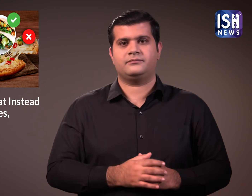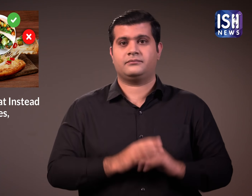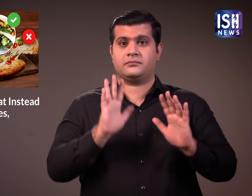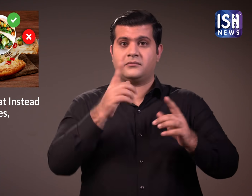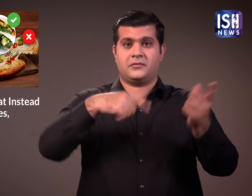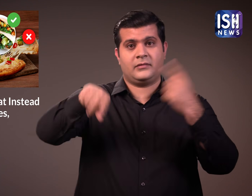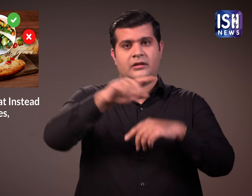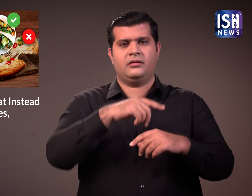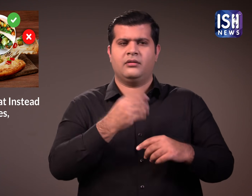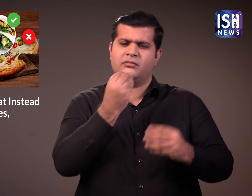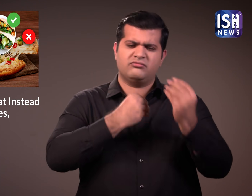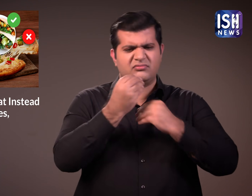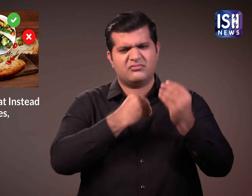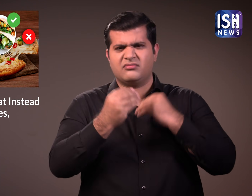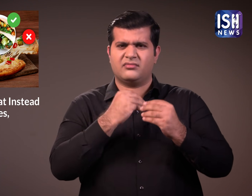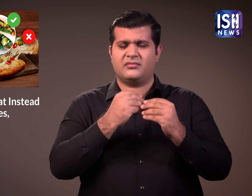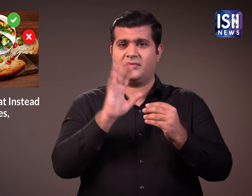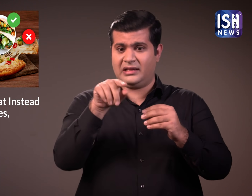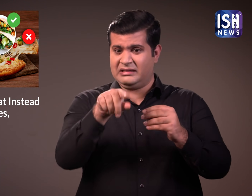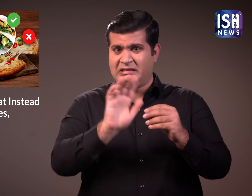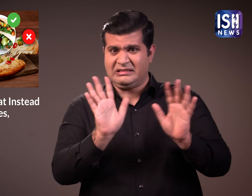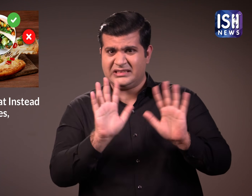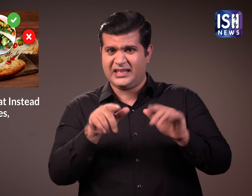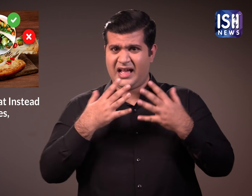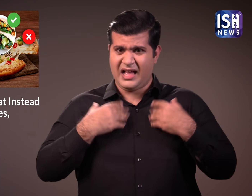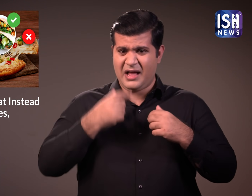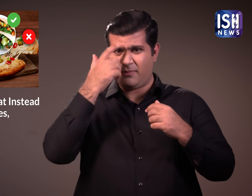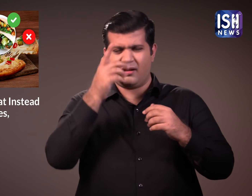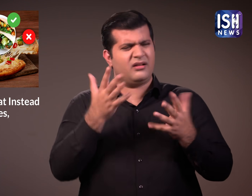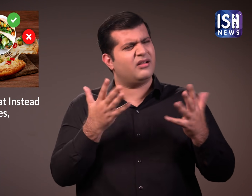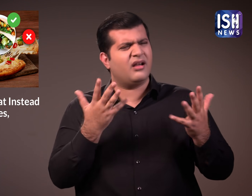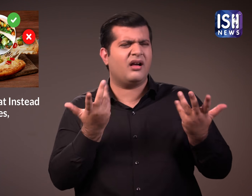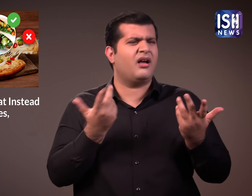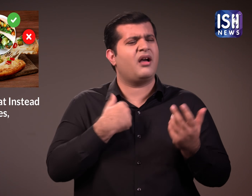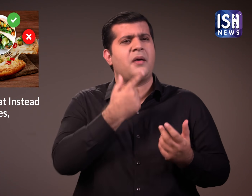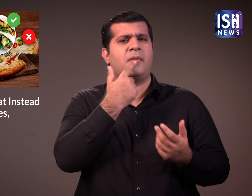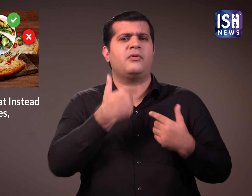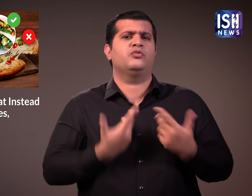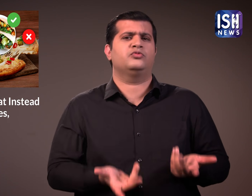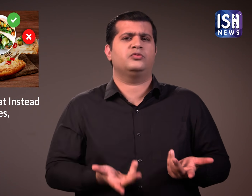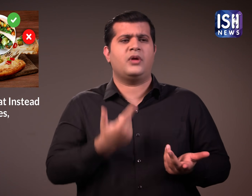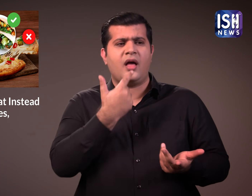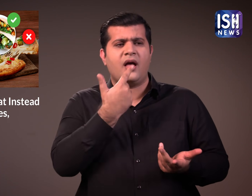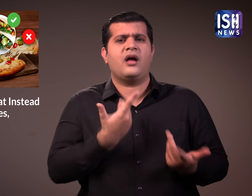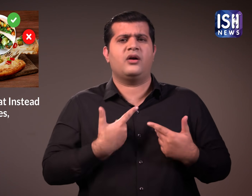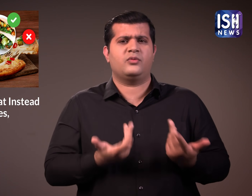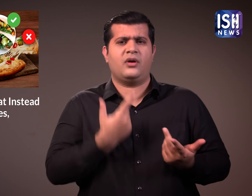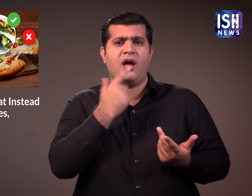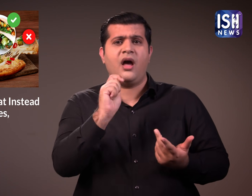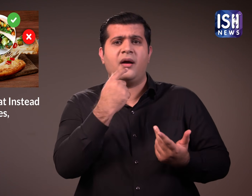जब ऐसी वस्तुवों की अवस्थता की और इशारा किया जाता है, तो लोग कहते हैं कि वे अपनी लालसा को नियंतरित नहीं कर सकते।